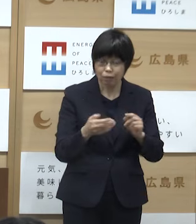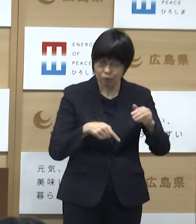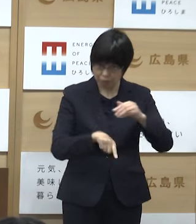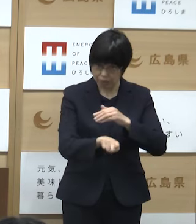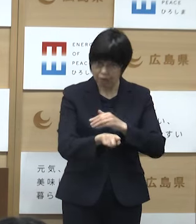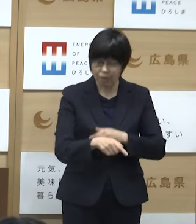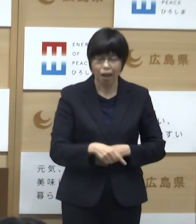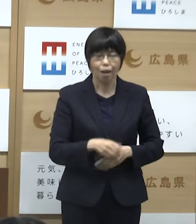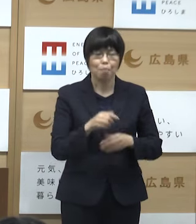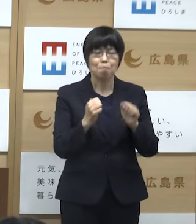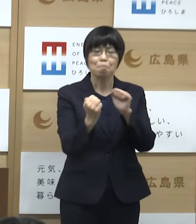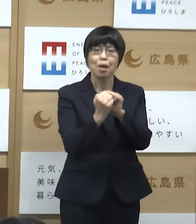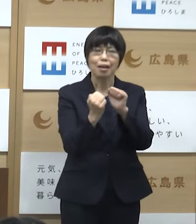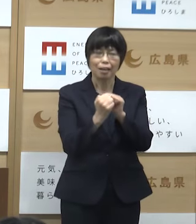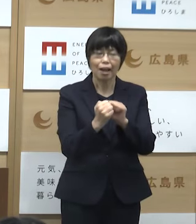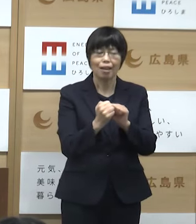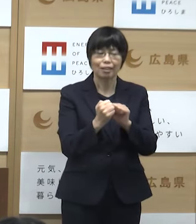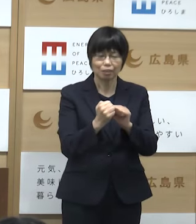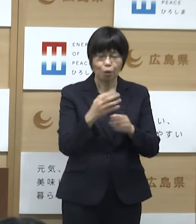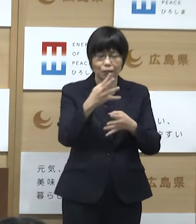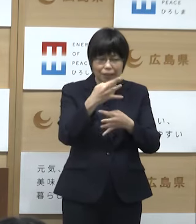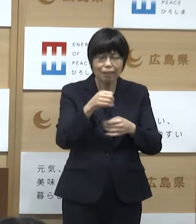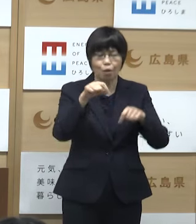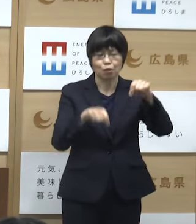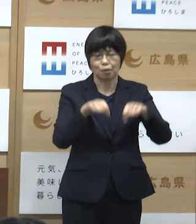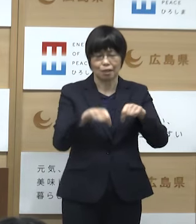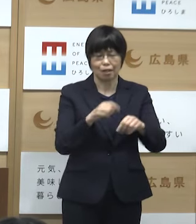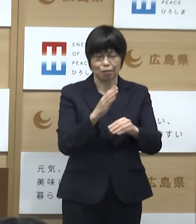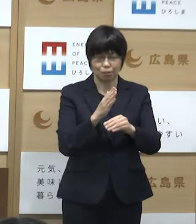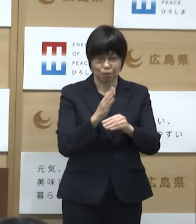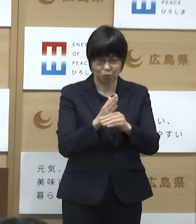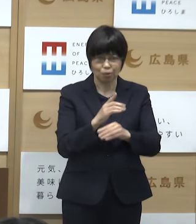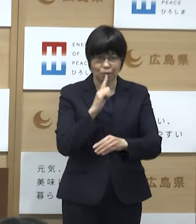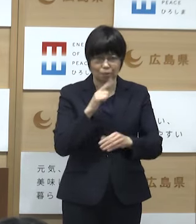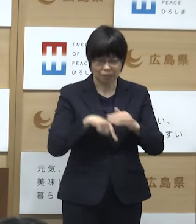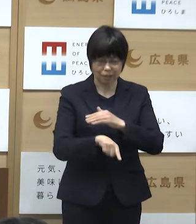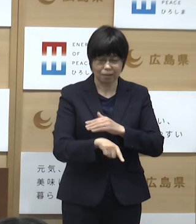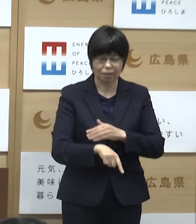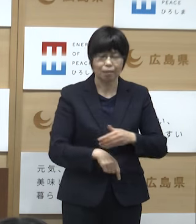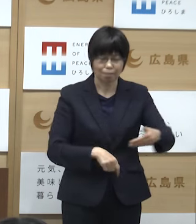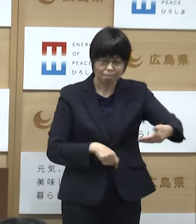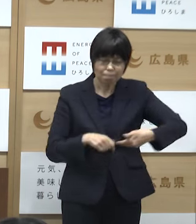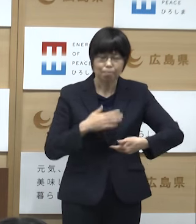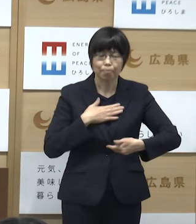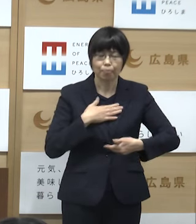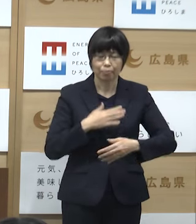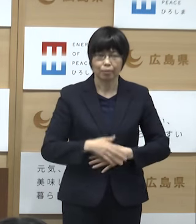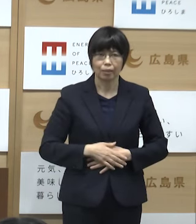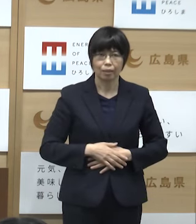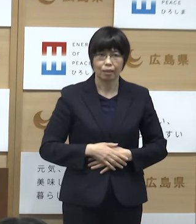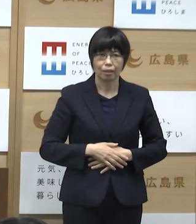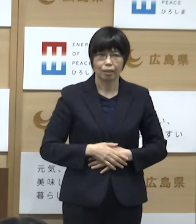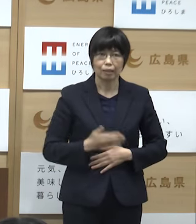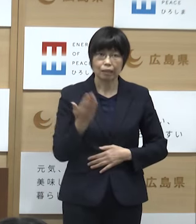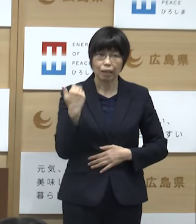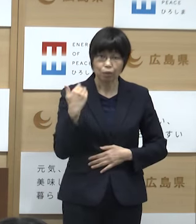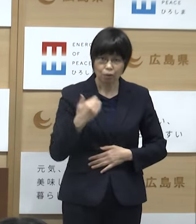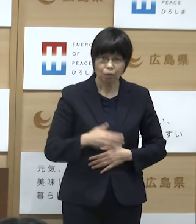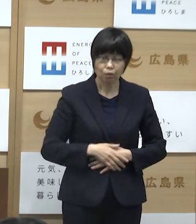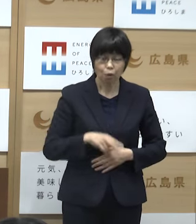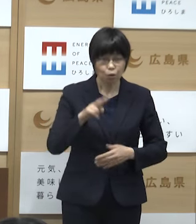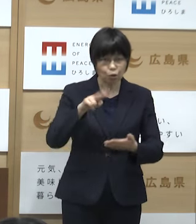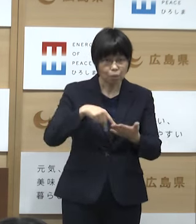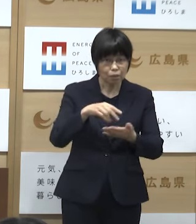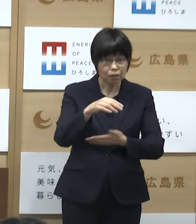日程を調整、 でも応じる意向ということでよろしいですか。すいません、大変失礼しました。今、先ほどの夢里さん